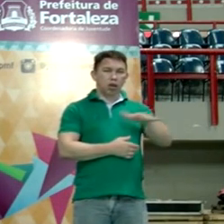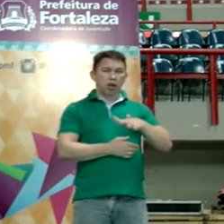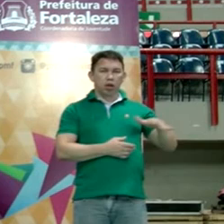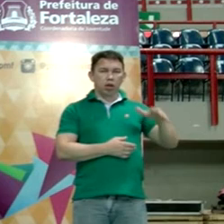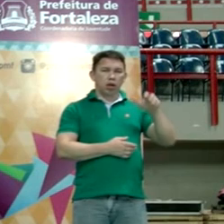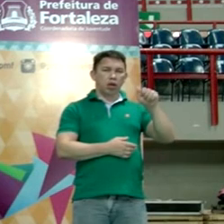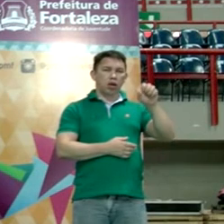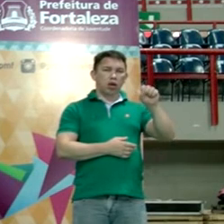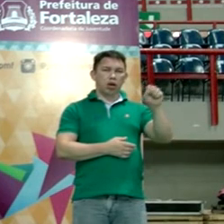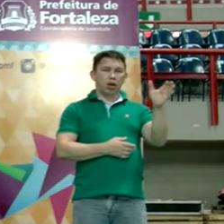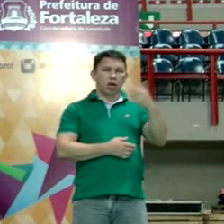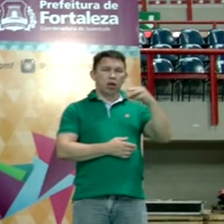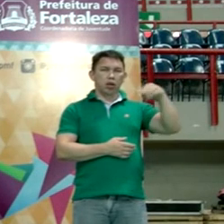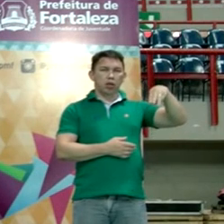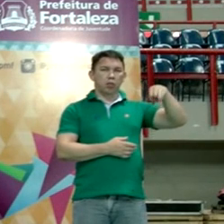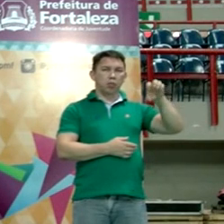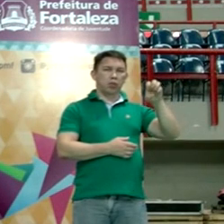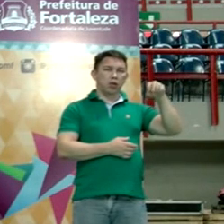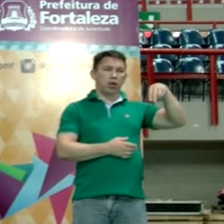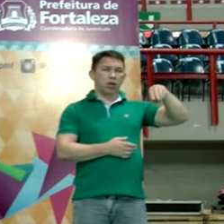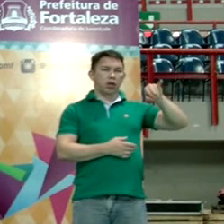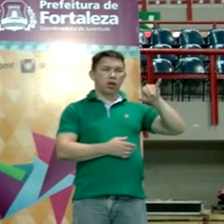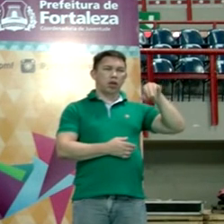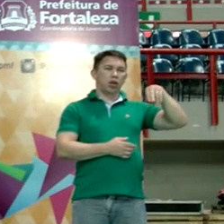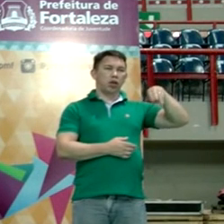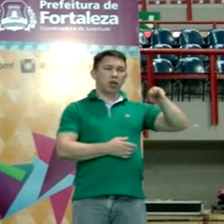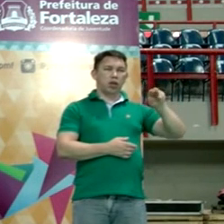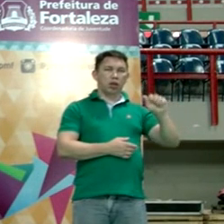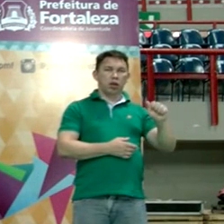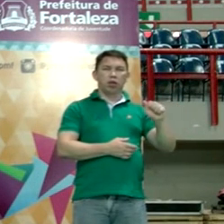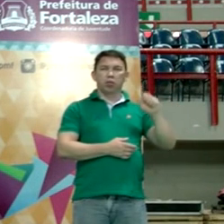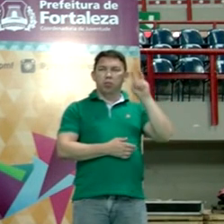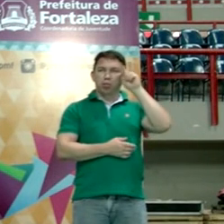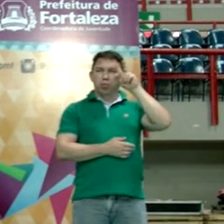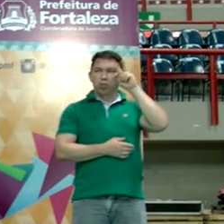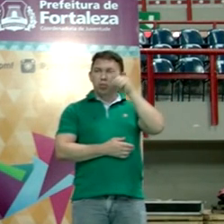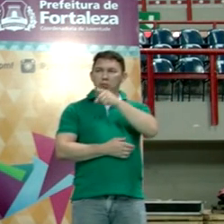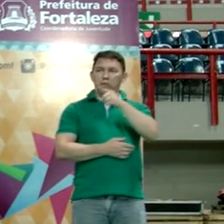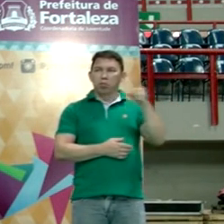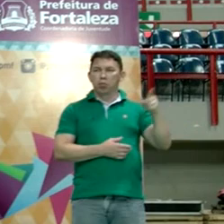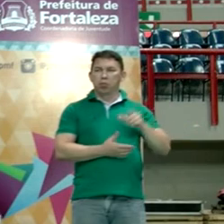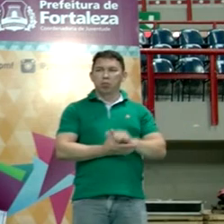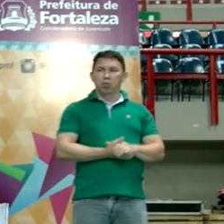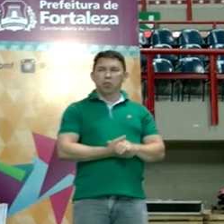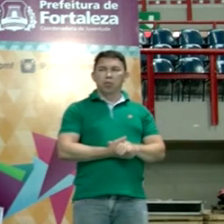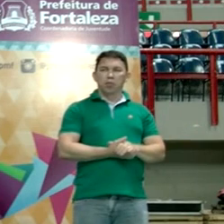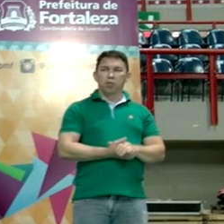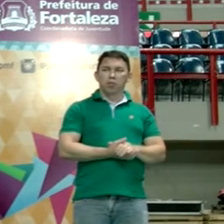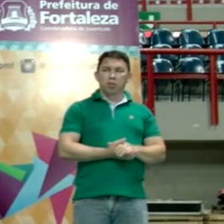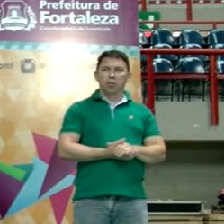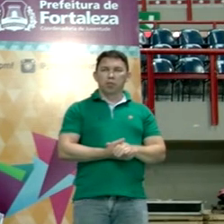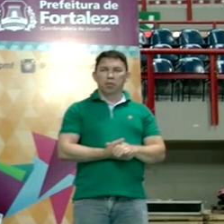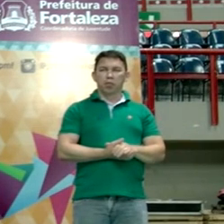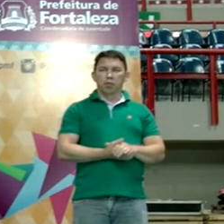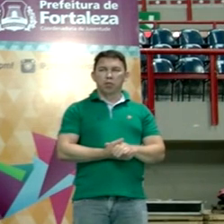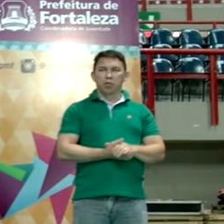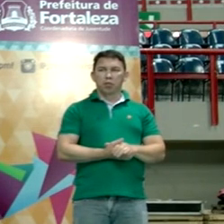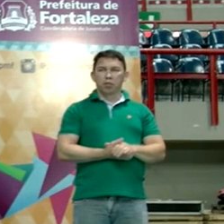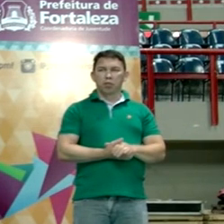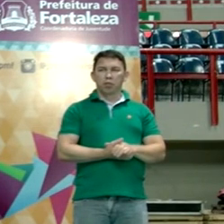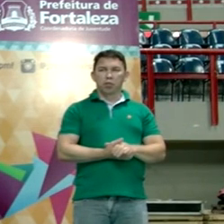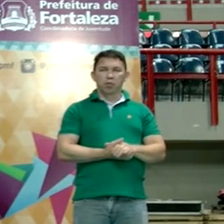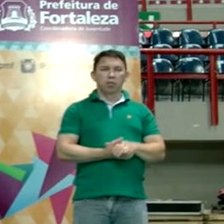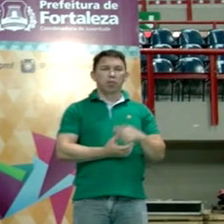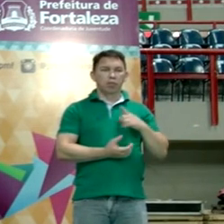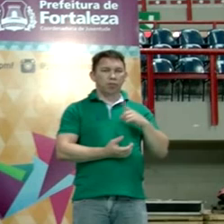Meninas? Levanta a mão. Ainda lembrou um bocado de gente. Talvez se você ouvir a música, mais gente vai lembrar. E tocava